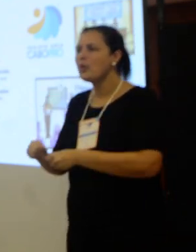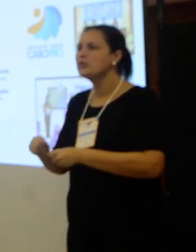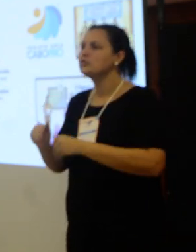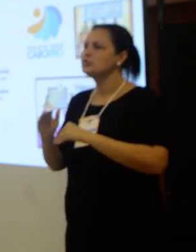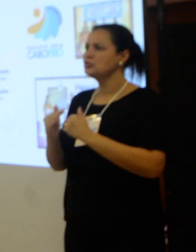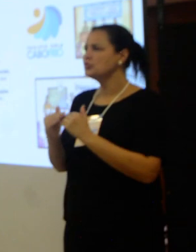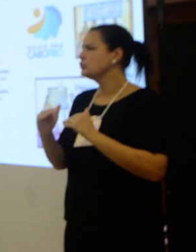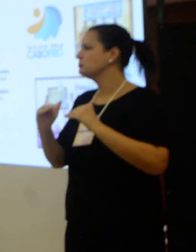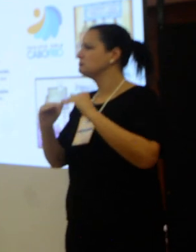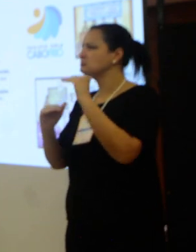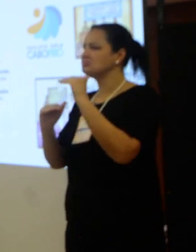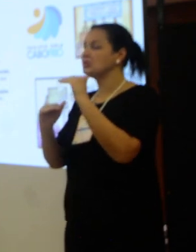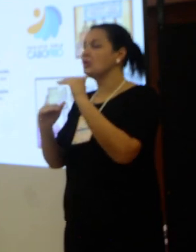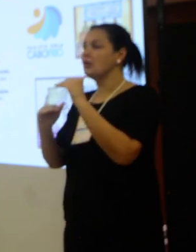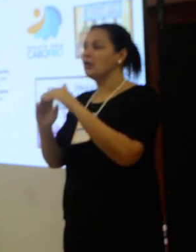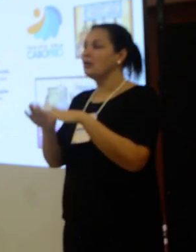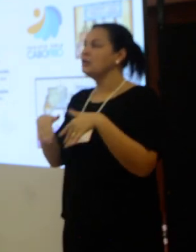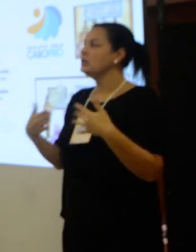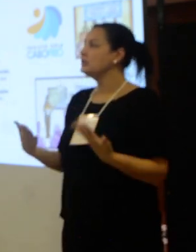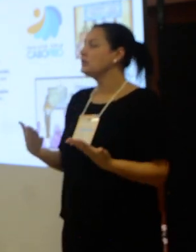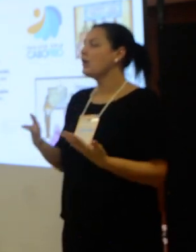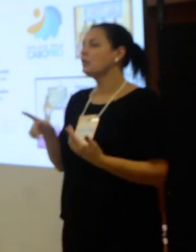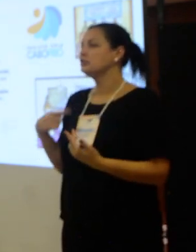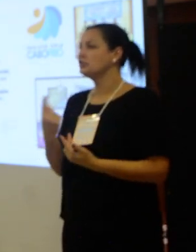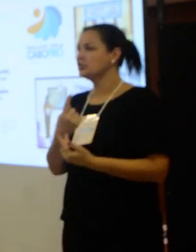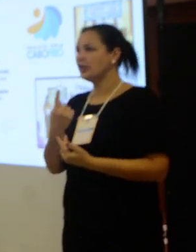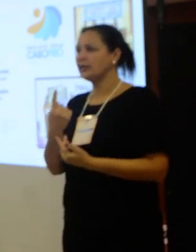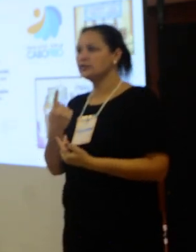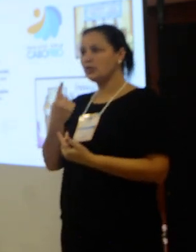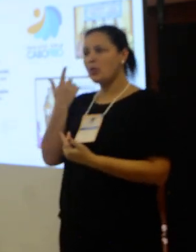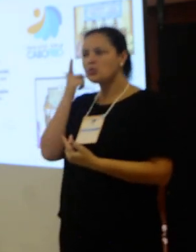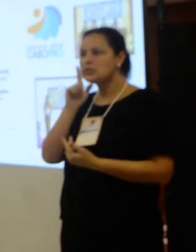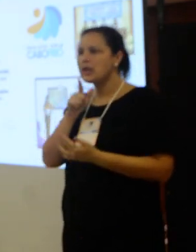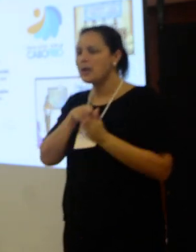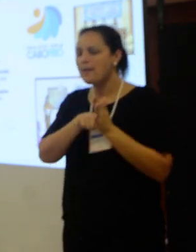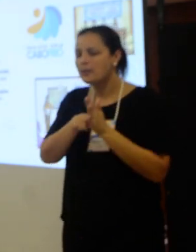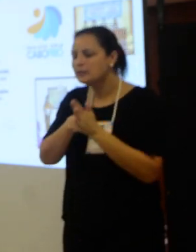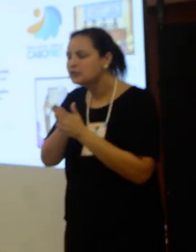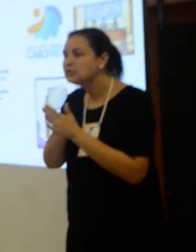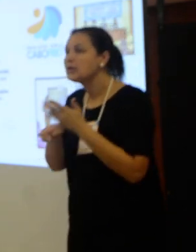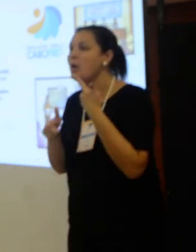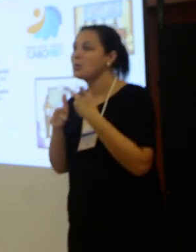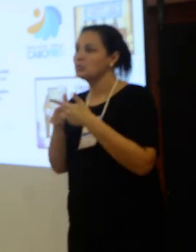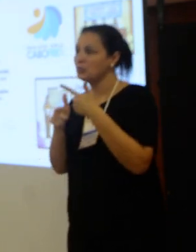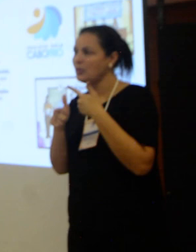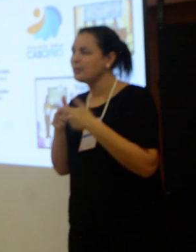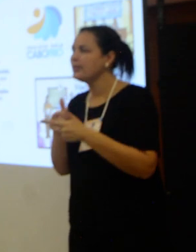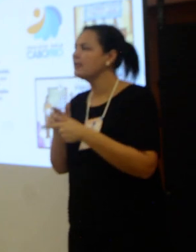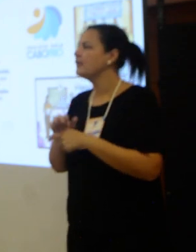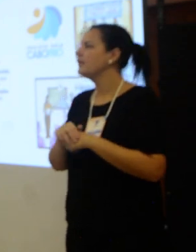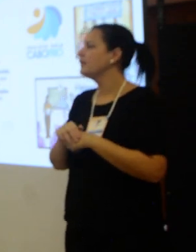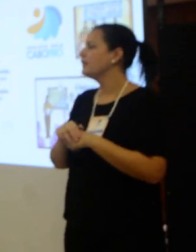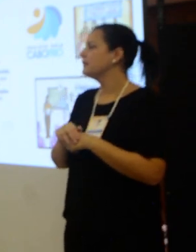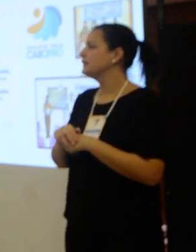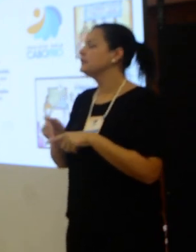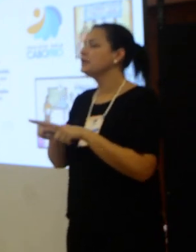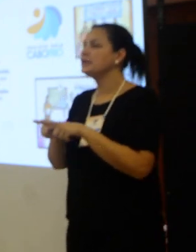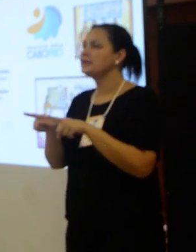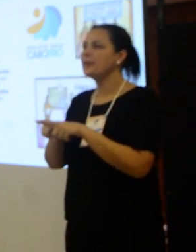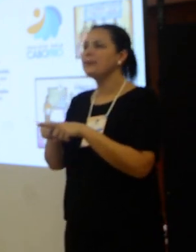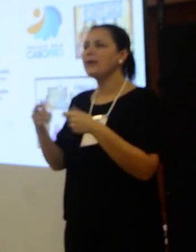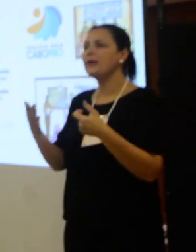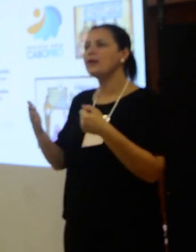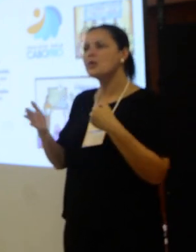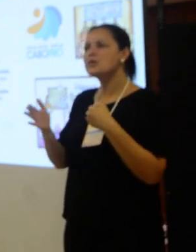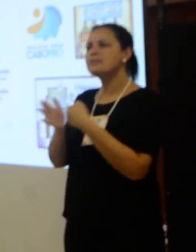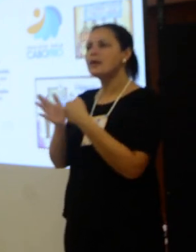desse processo, a gente consegue identificar os problemas, as potencialidades, as atividades geradoras e os impactos